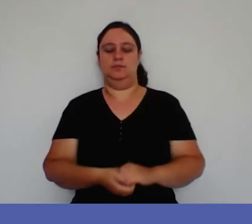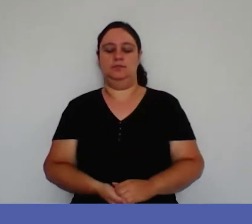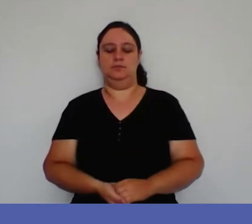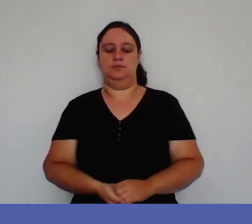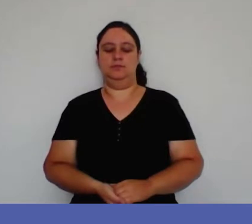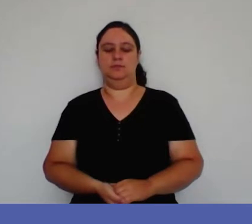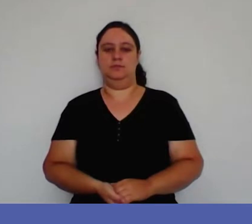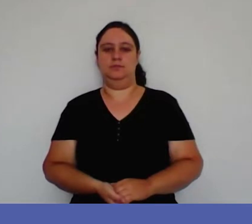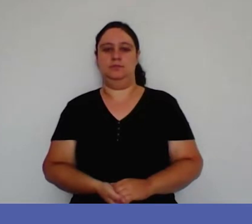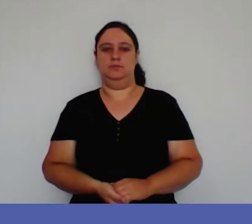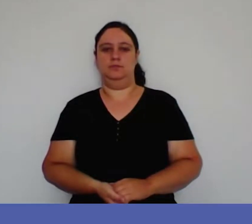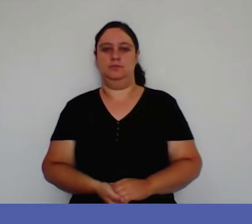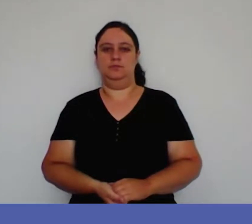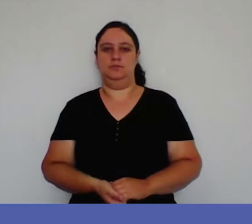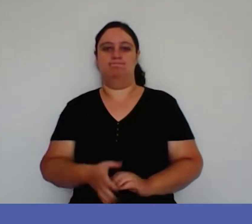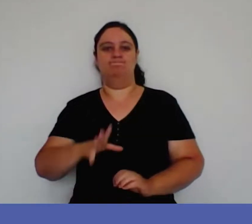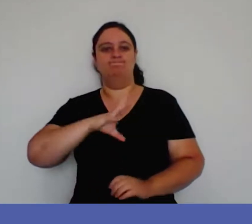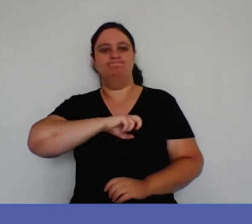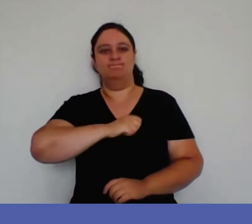Queridos irmãos,